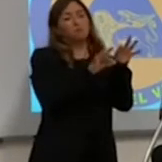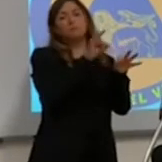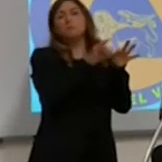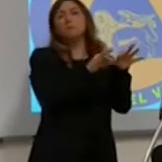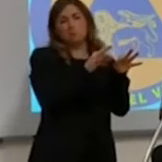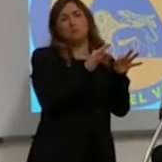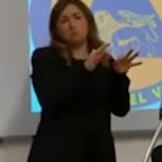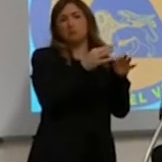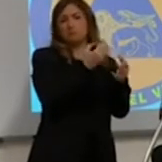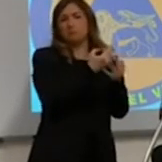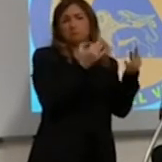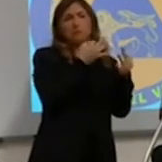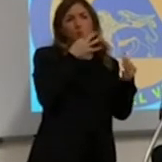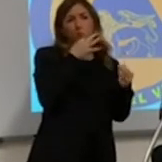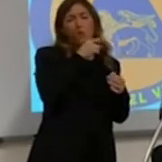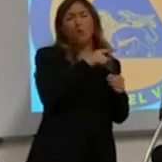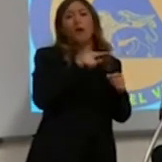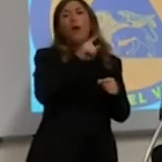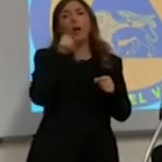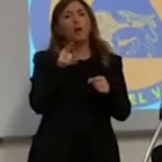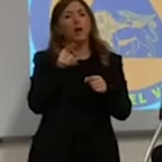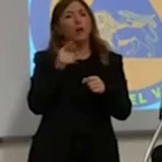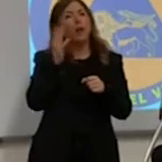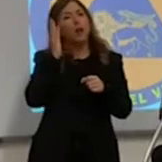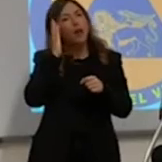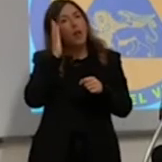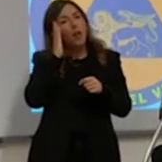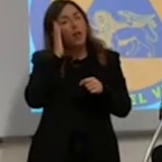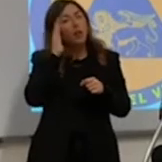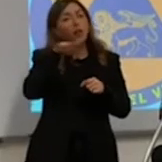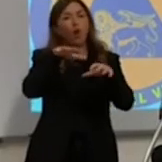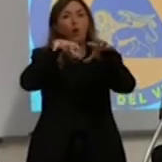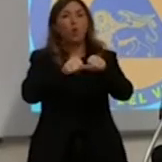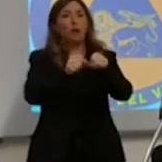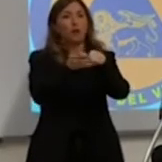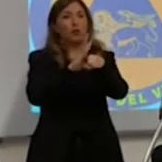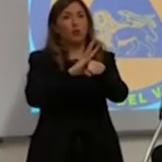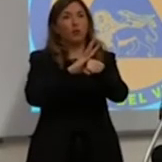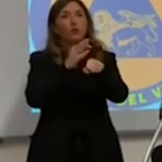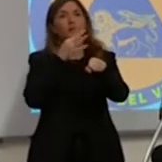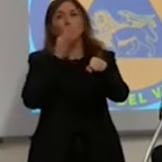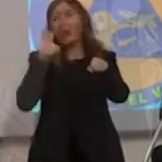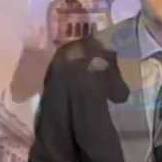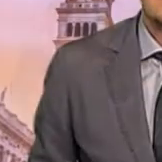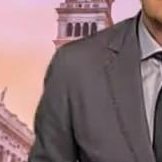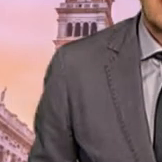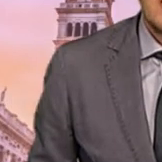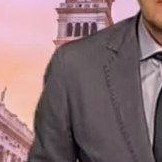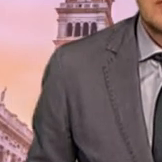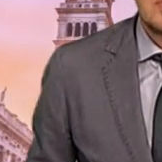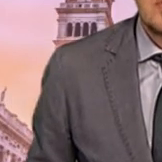è altrettanto vero che un letto occupato da un paziente covit mette in discussione un servizio ad altri pazienti